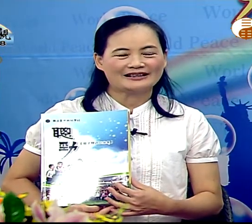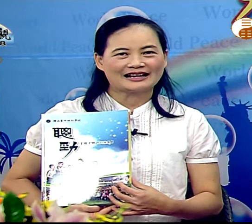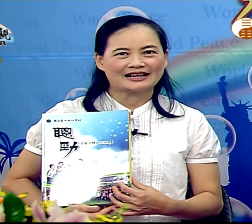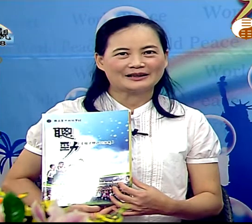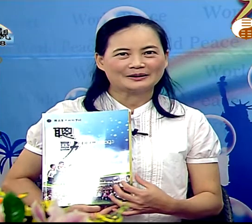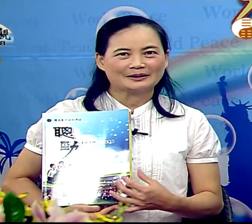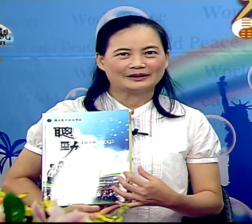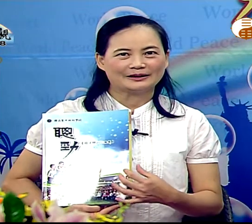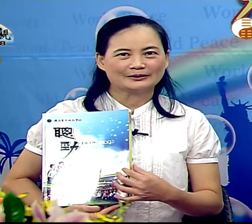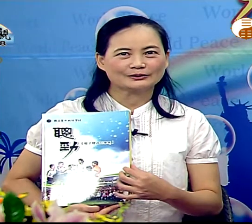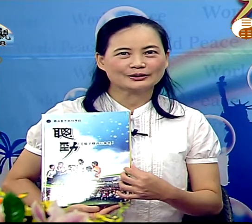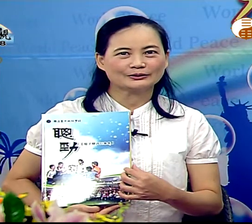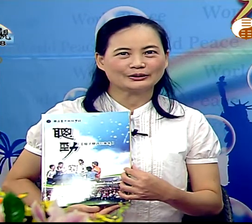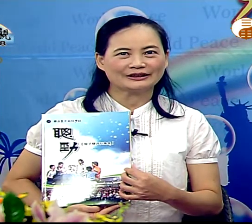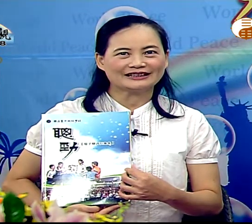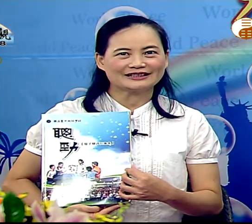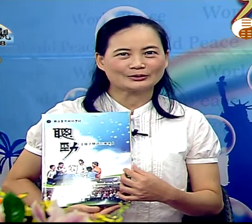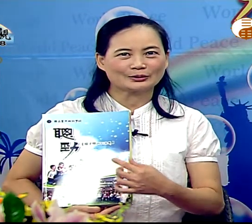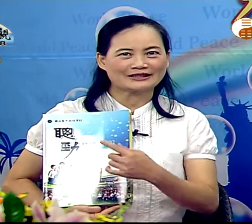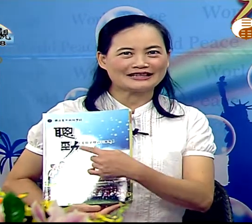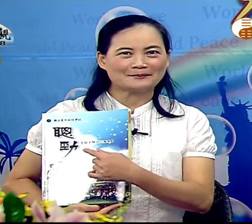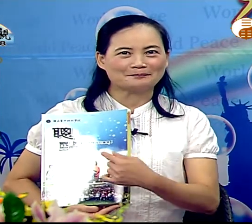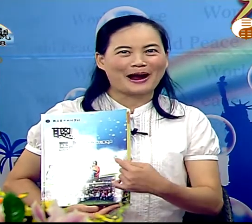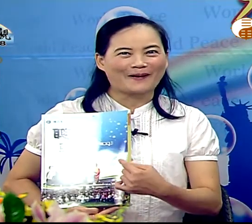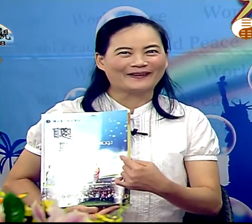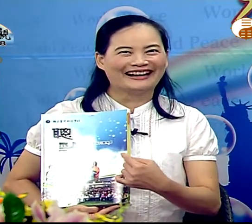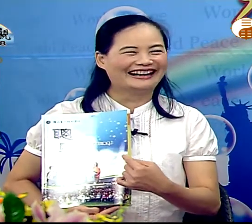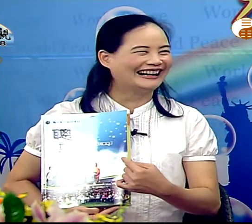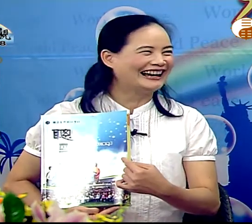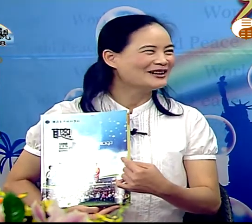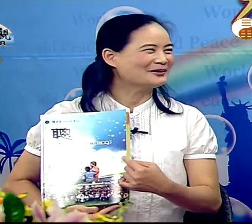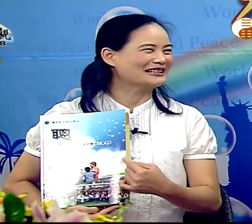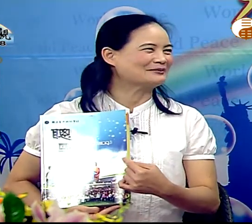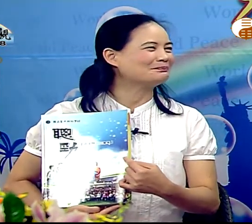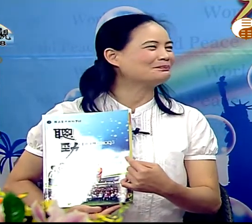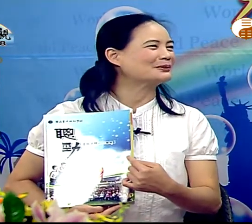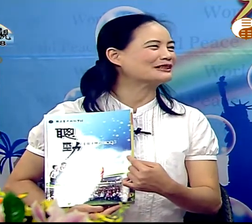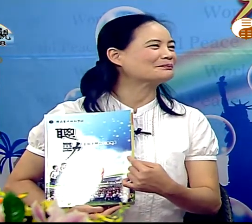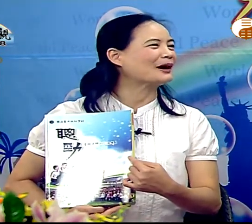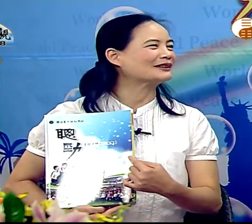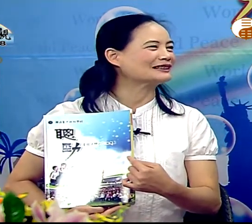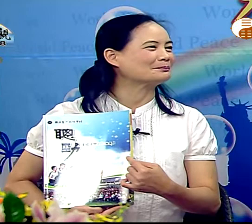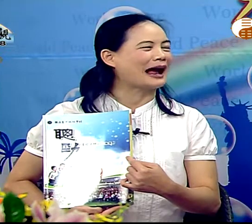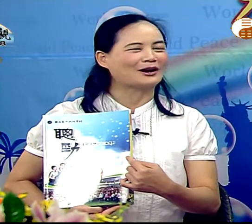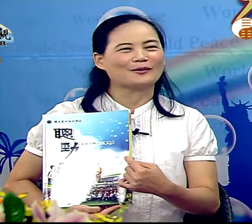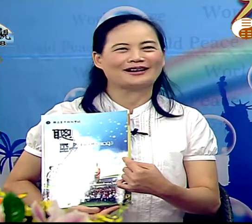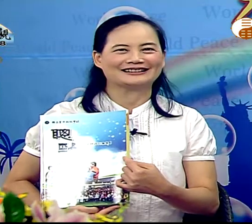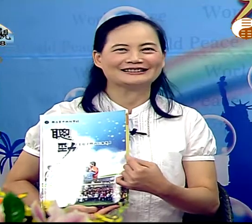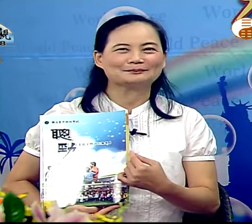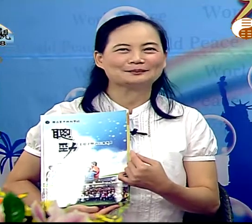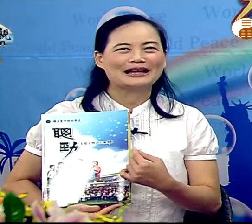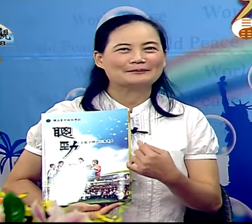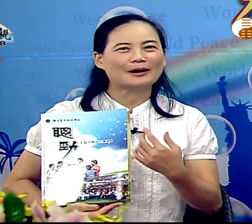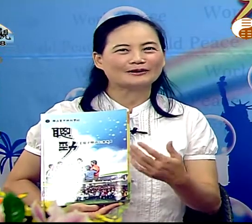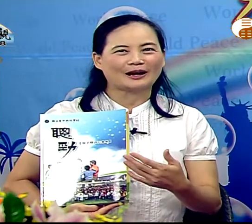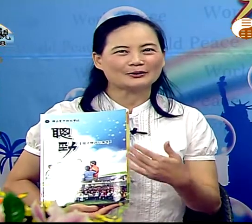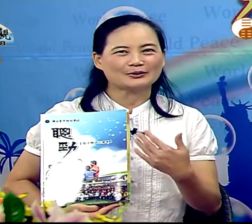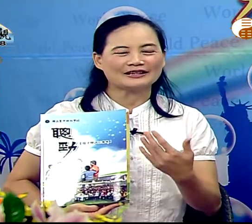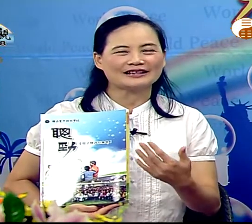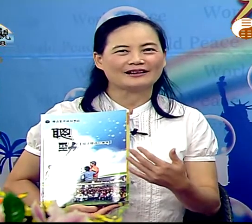那中聪有一个叫做劲报， 劲报 不是报这个八卦，是报道学校